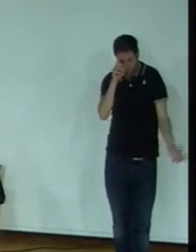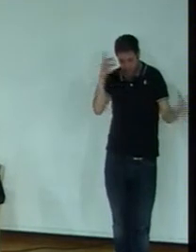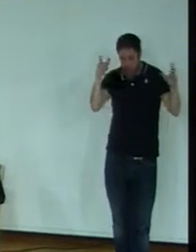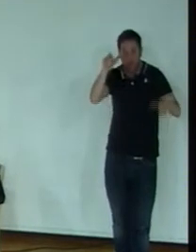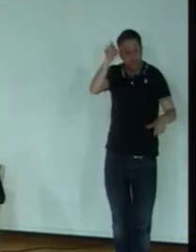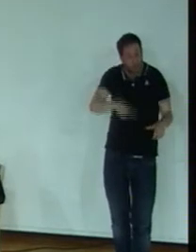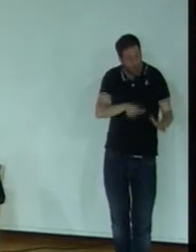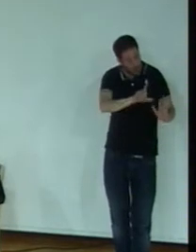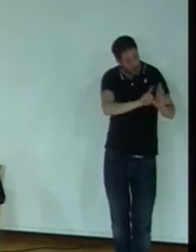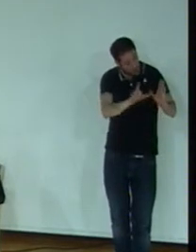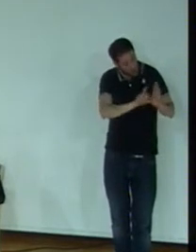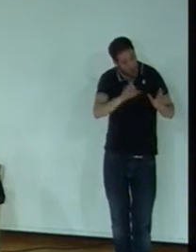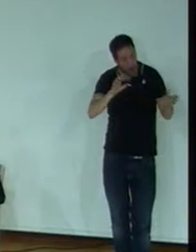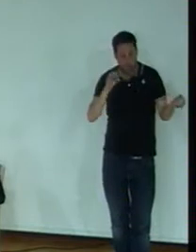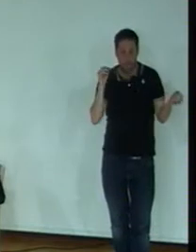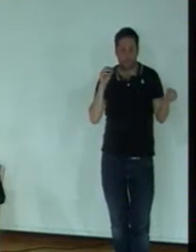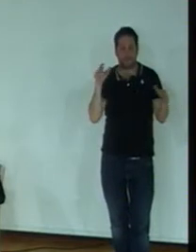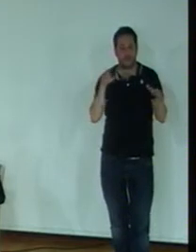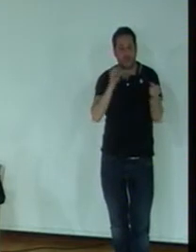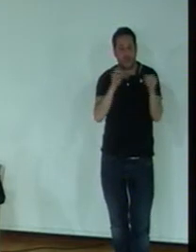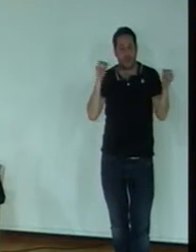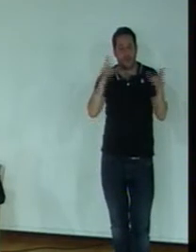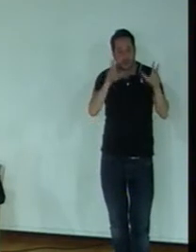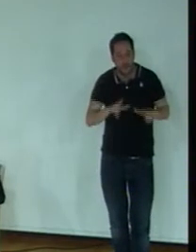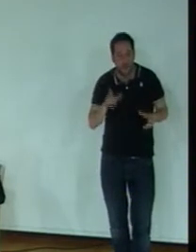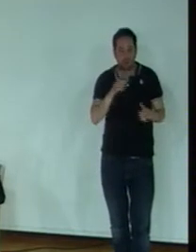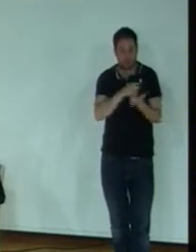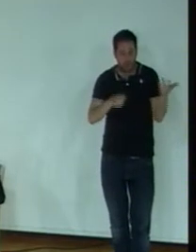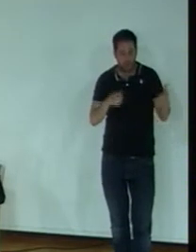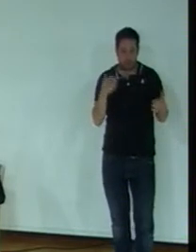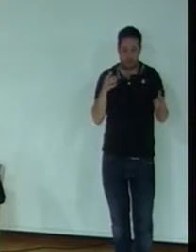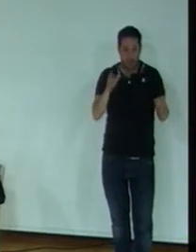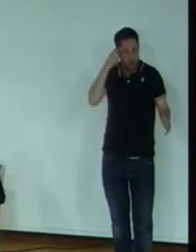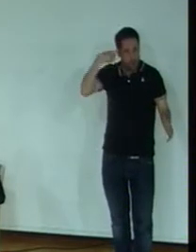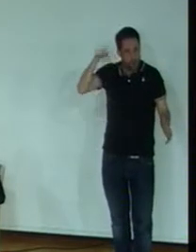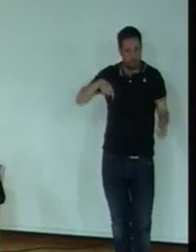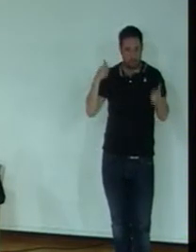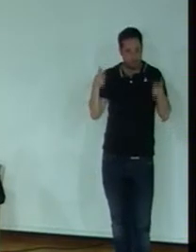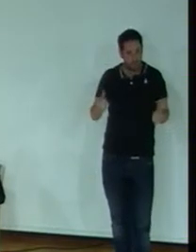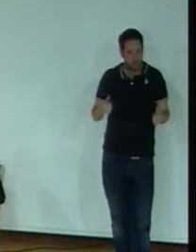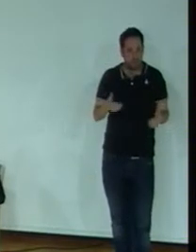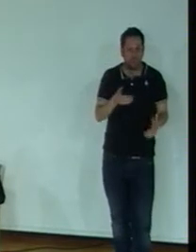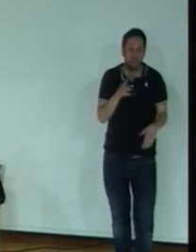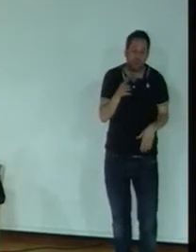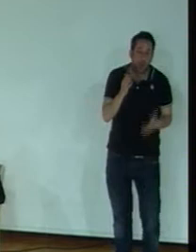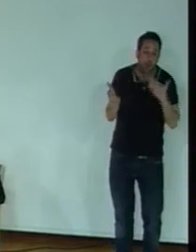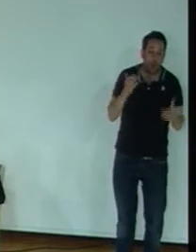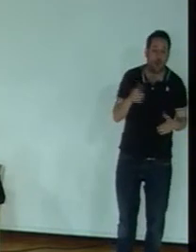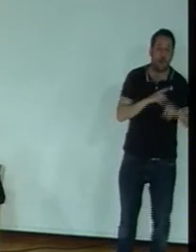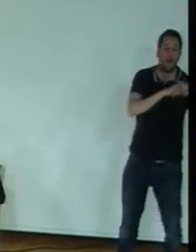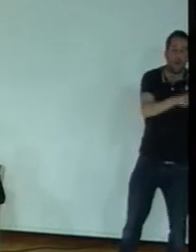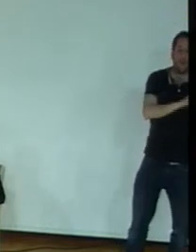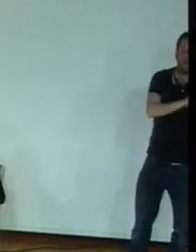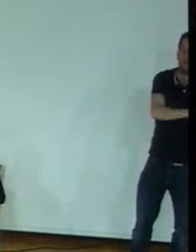loi informatique et liberté de limiter la quantité de données collectées est un excellent principe, bien meilleur que l'argument qui est toujours donné